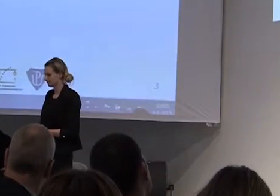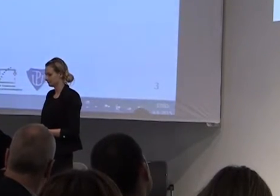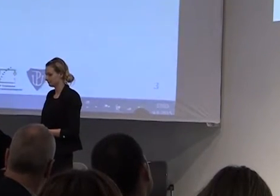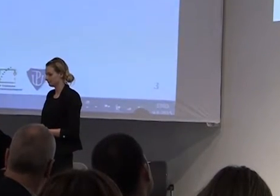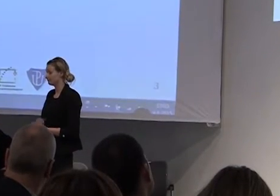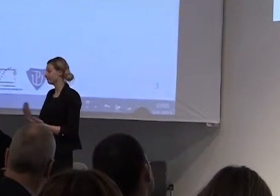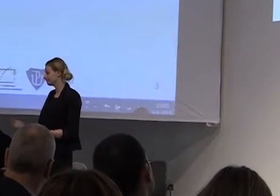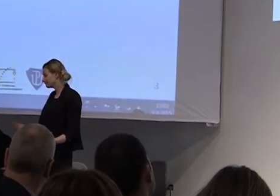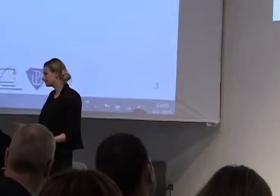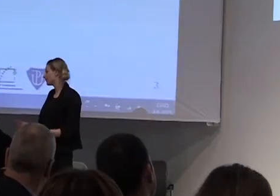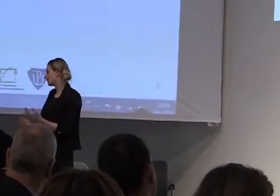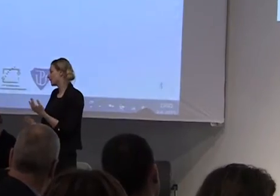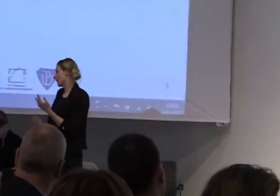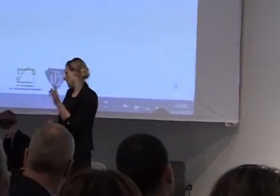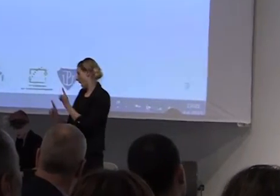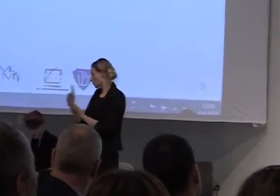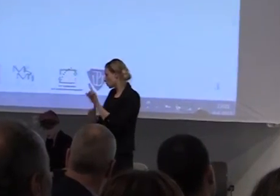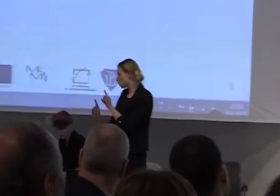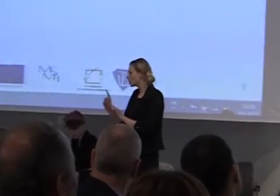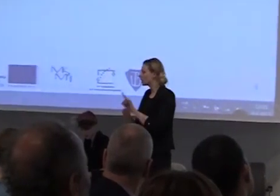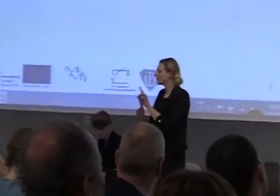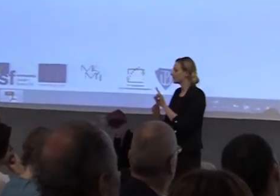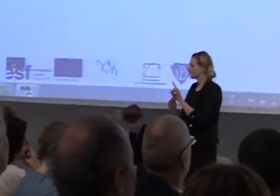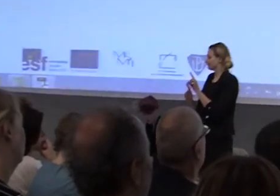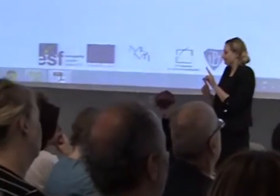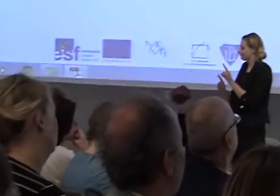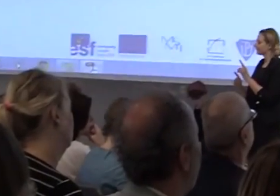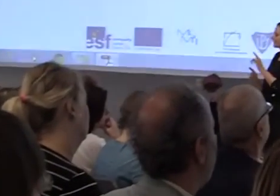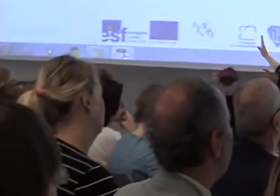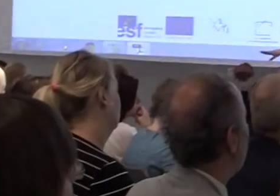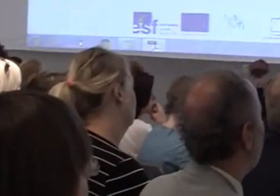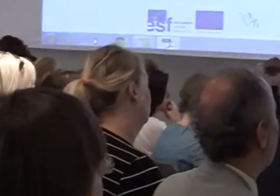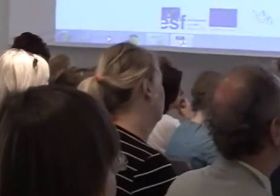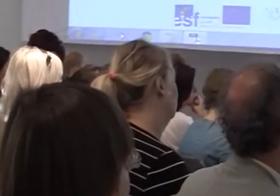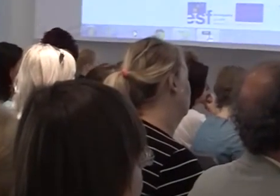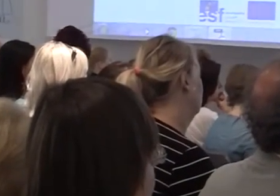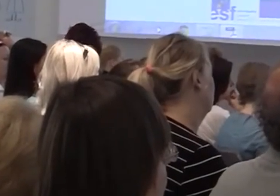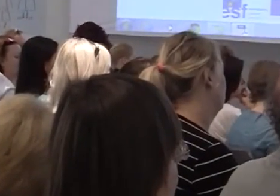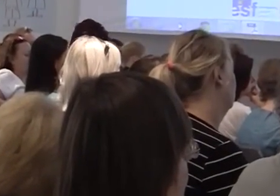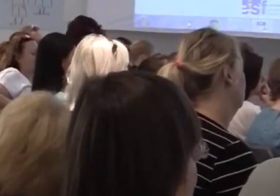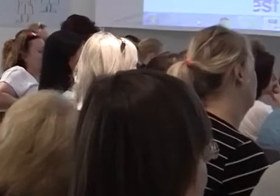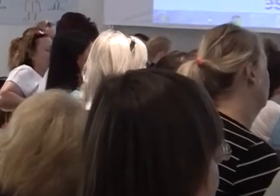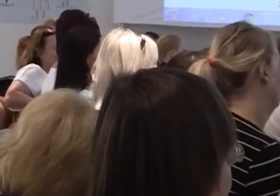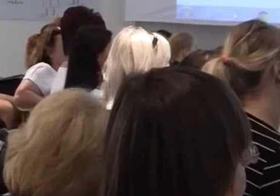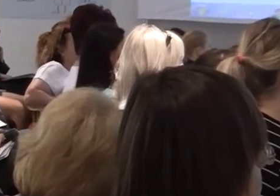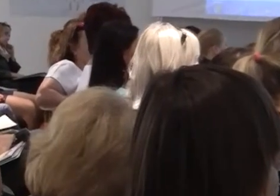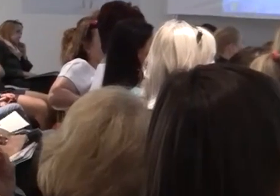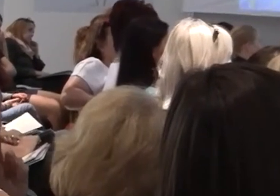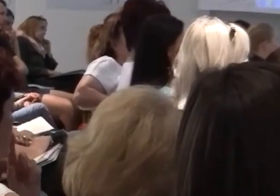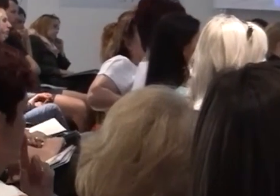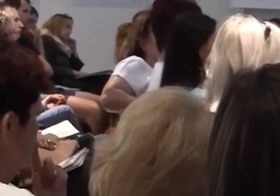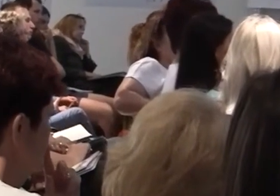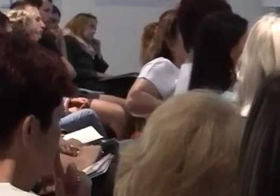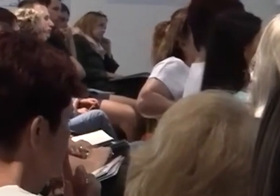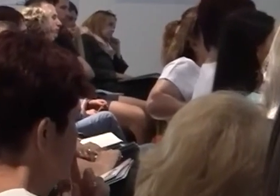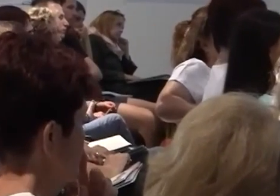Je zde vlastně názor, že pokud neumožníme dětem, aby se vzdělávali spolu se svými vrstevníky, spolu vlastně